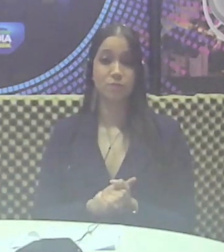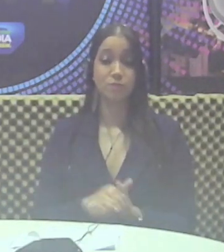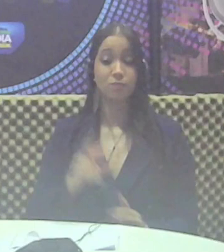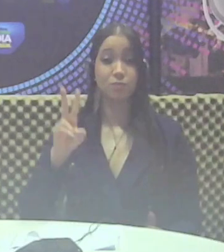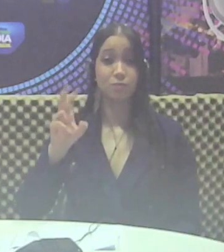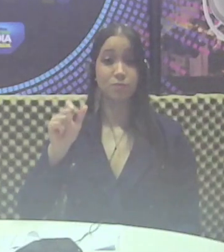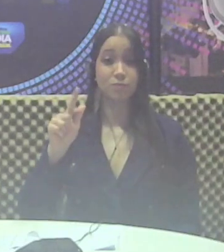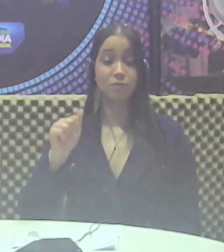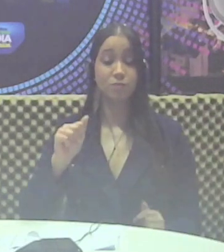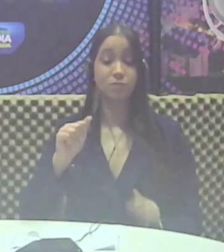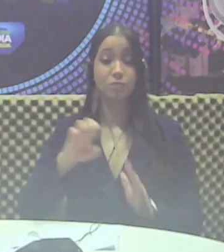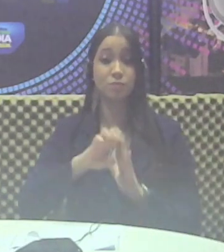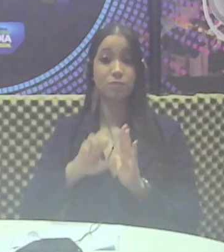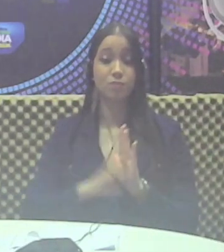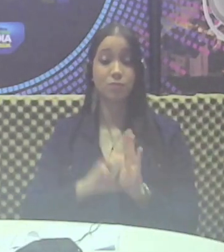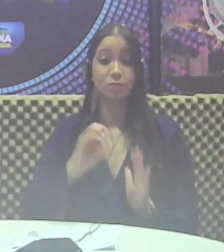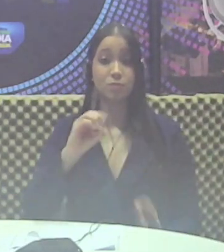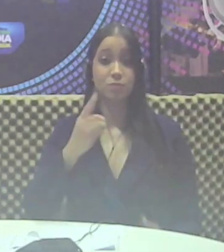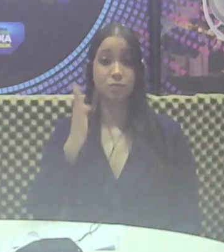do edital